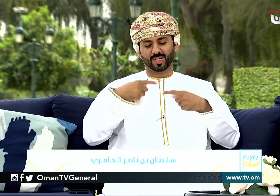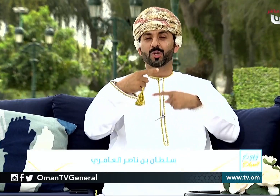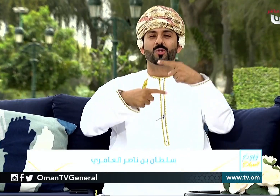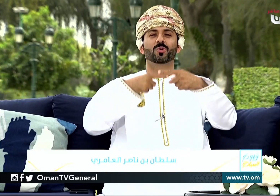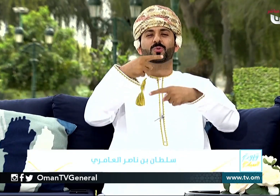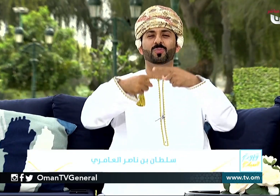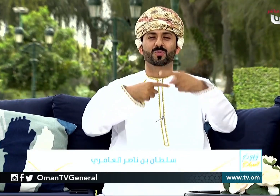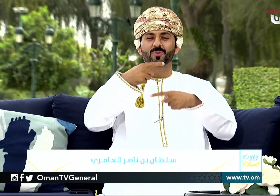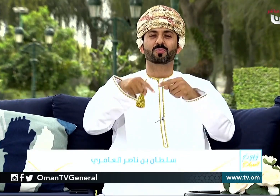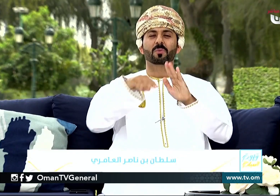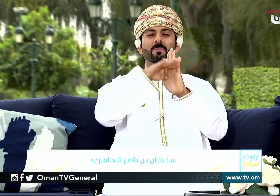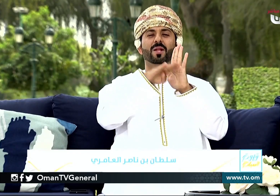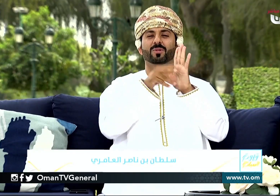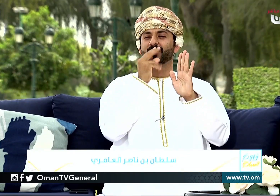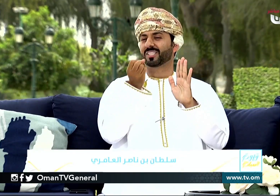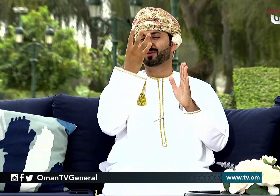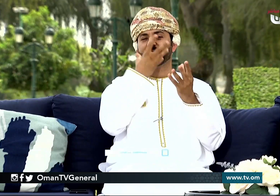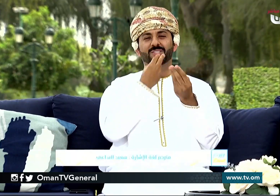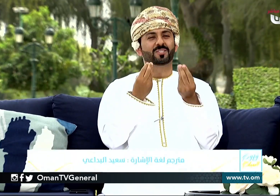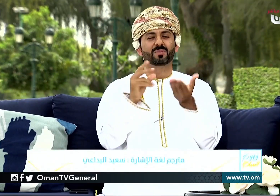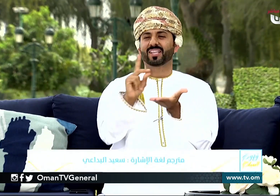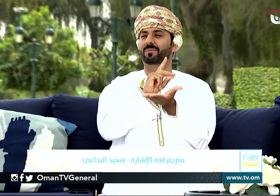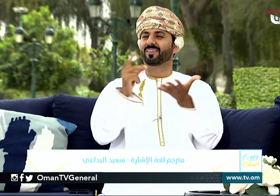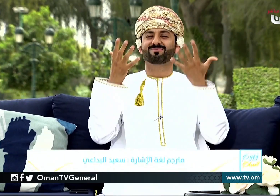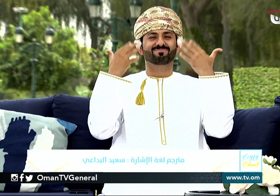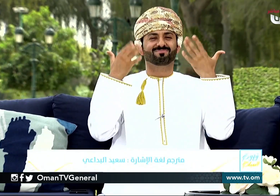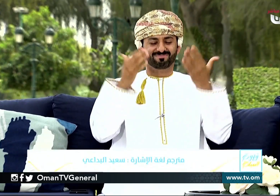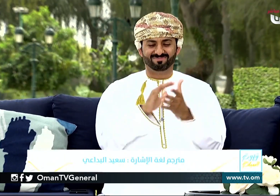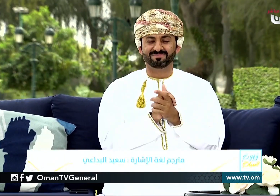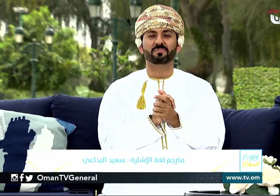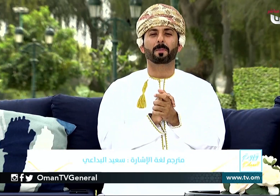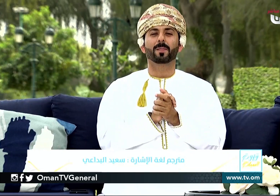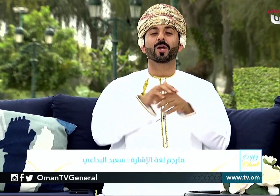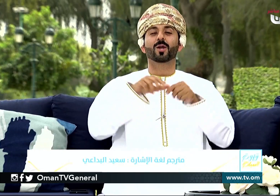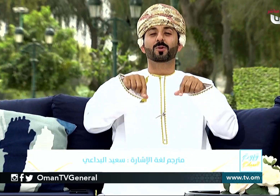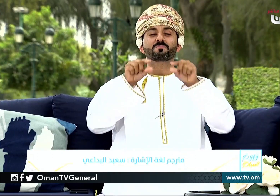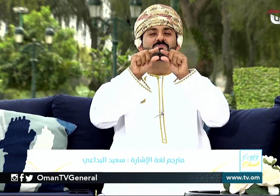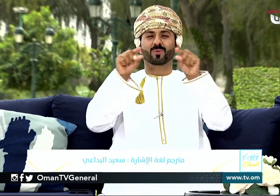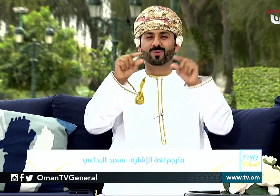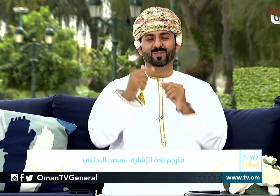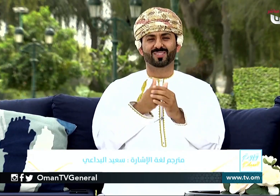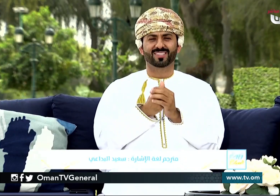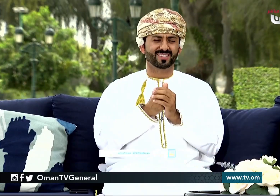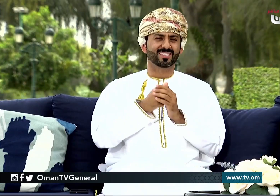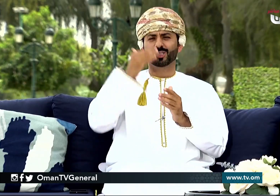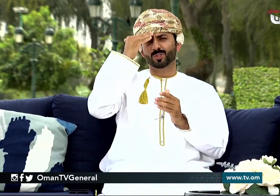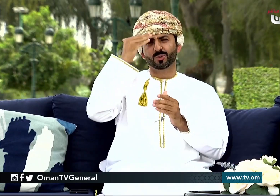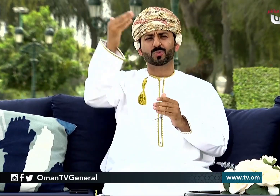انا سعيد دائما ببرنامج قهوه الصباح الجميع وسط هذه الطبيعه الخلابه. ايضا موضوعنا اليوم